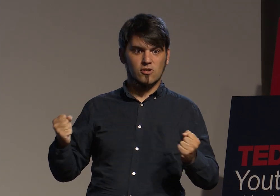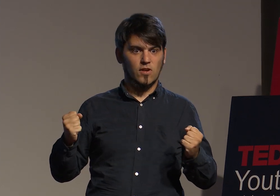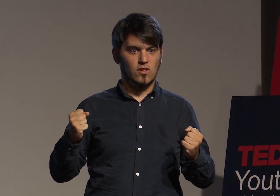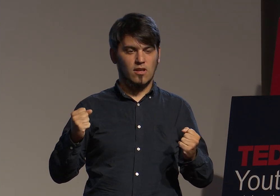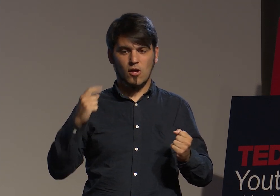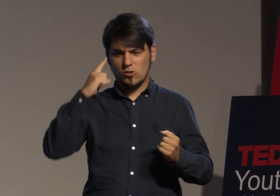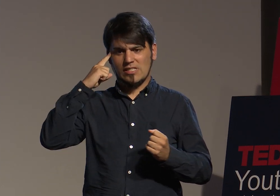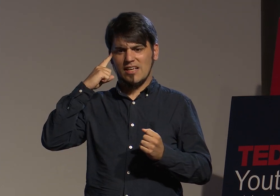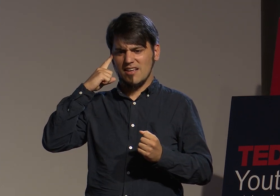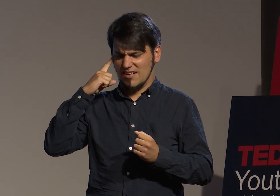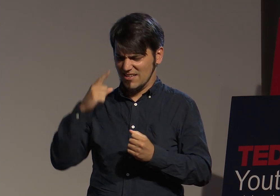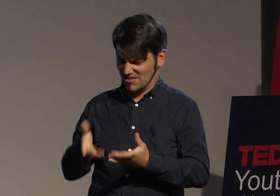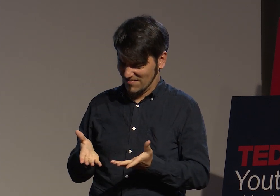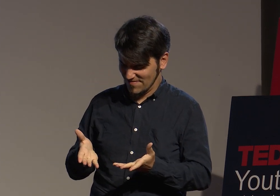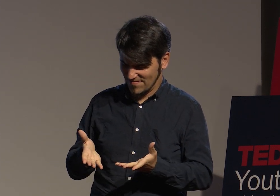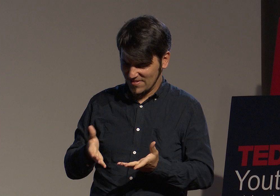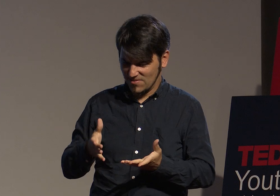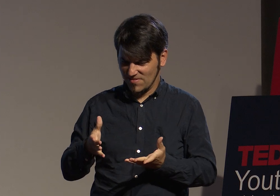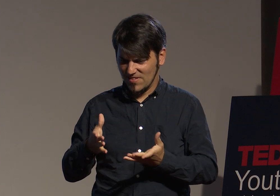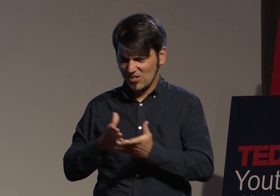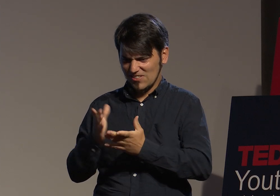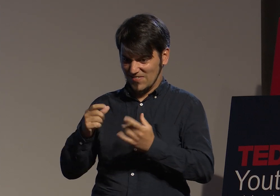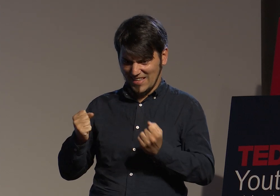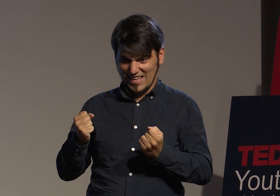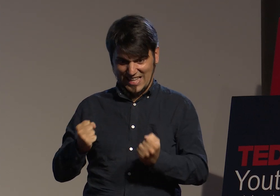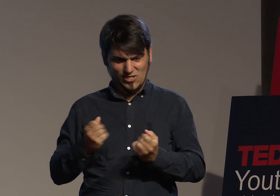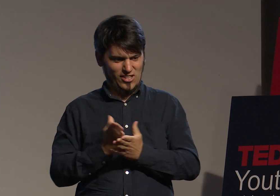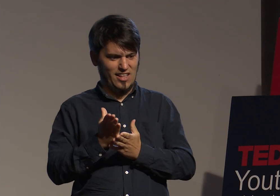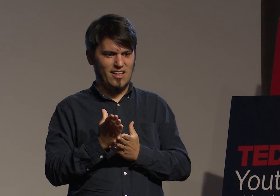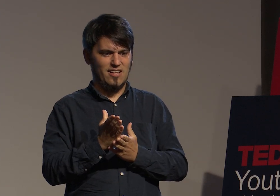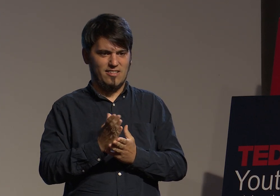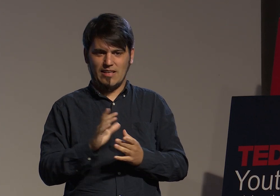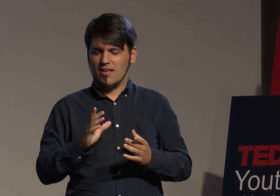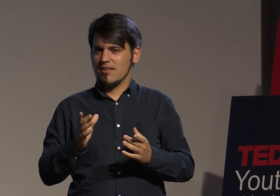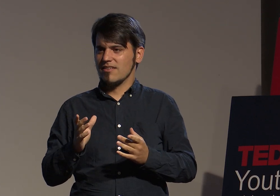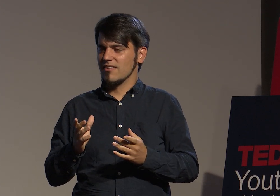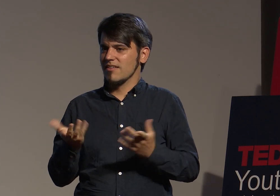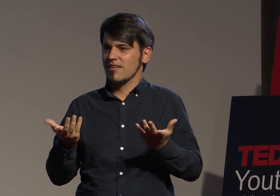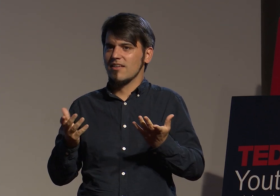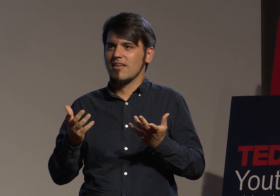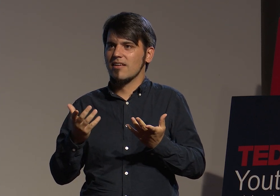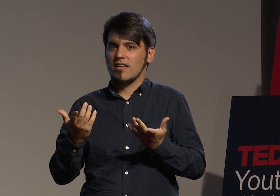това ли е начинът на живот, всъщност, който искам да живея? Това ли трябва да се случва за напред?